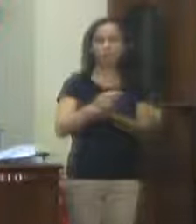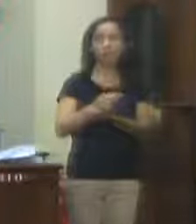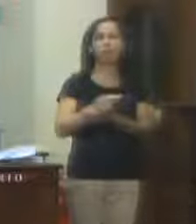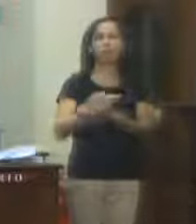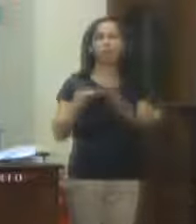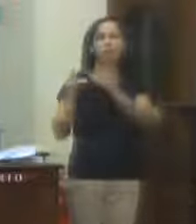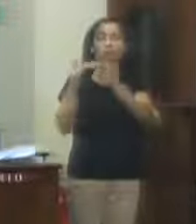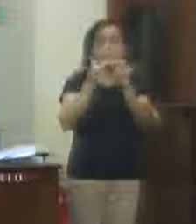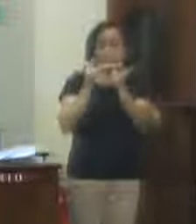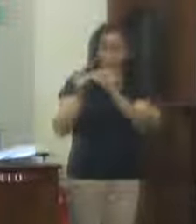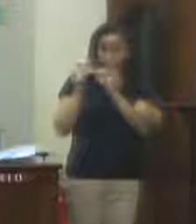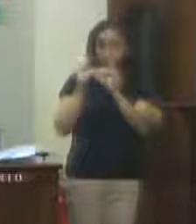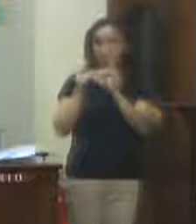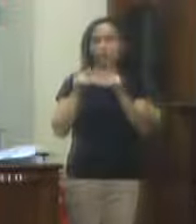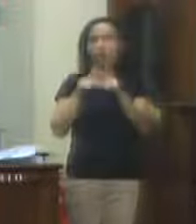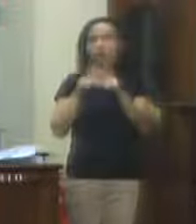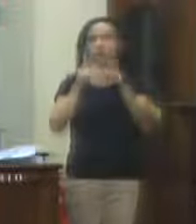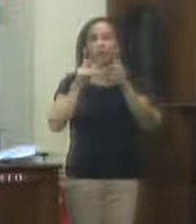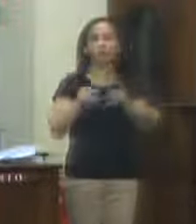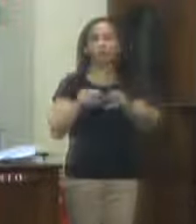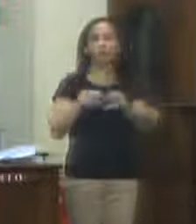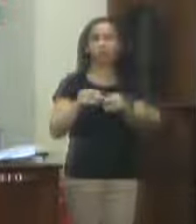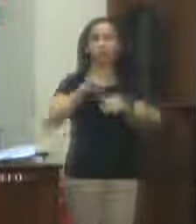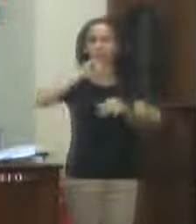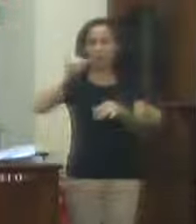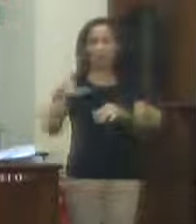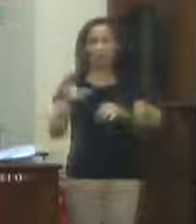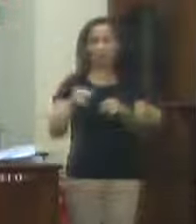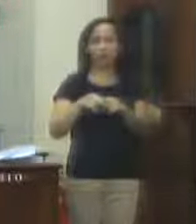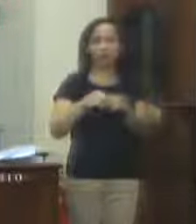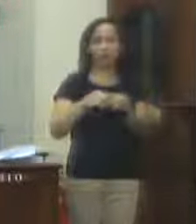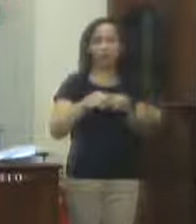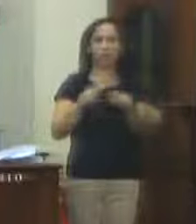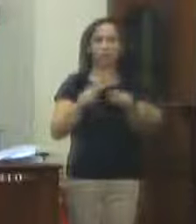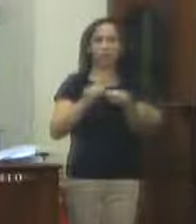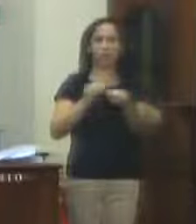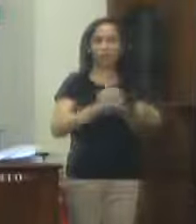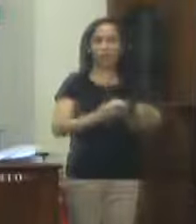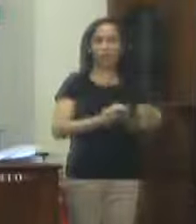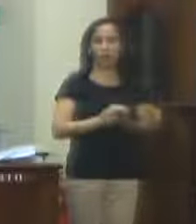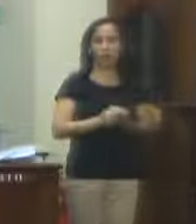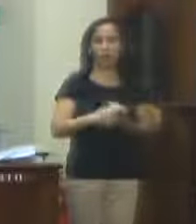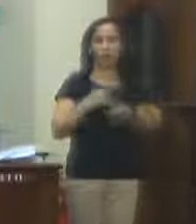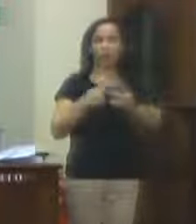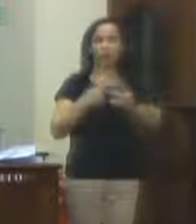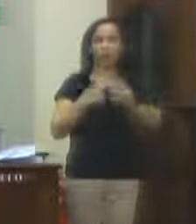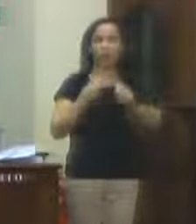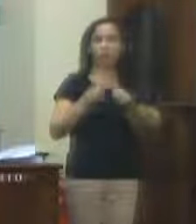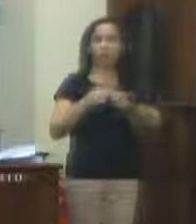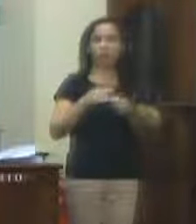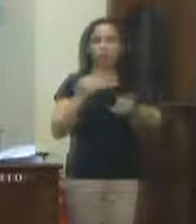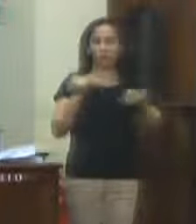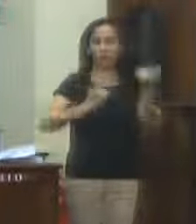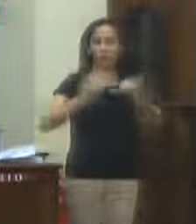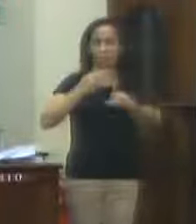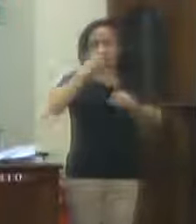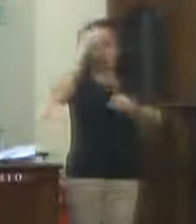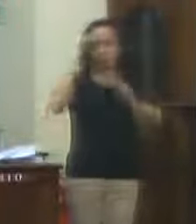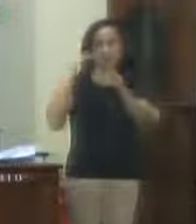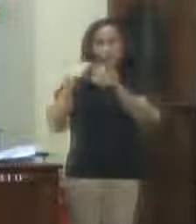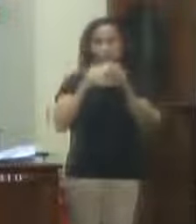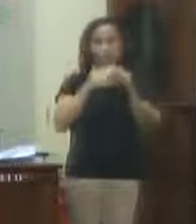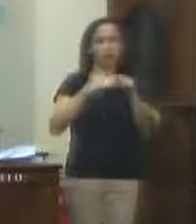contactasse o proprietário do mesmo para que providencia o cercamento do citado terreno. Justificativo. Conforme informações prestadas por moradores,